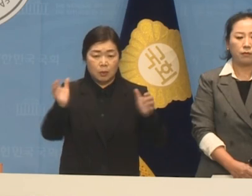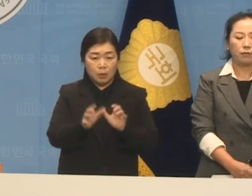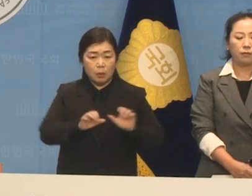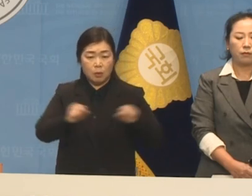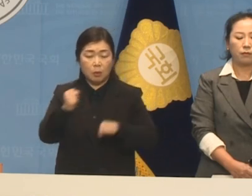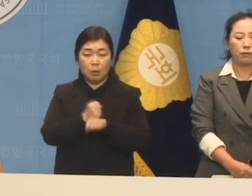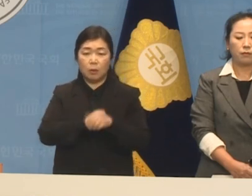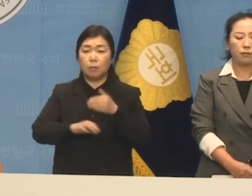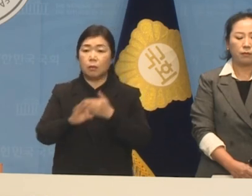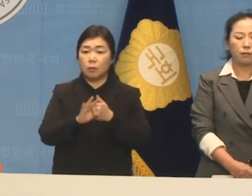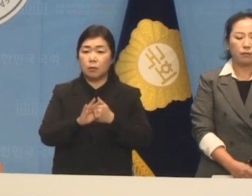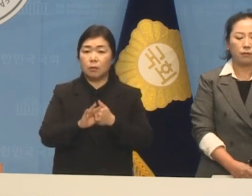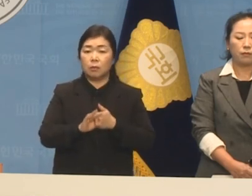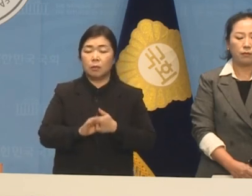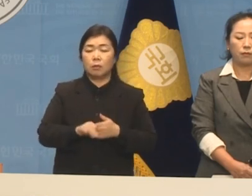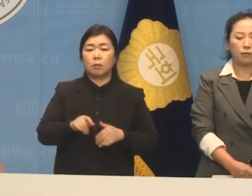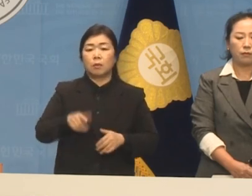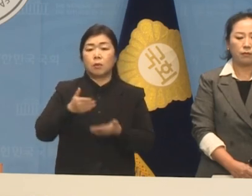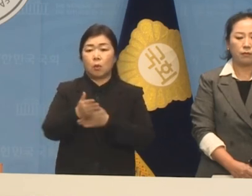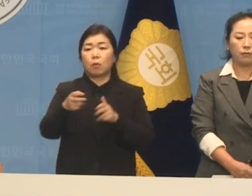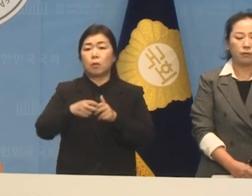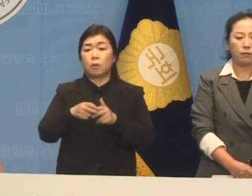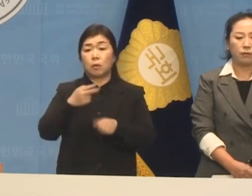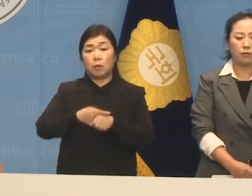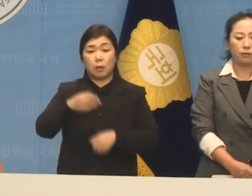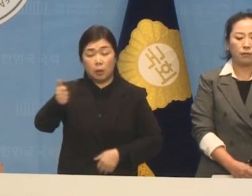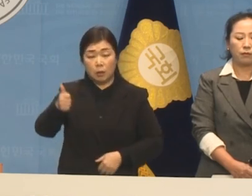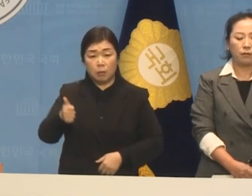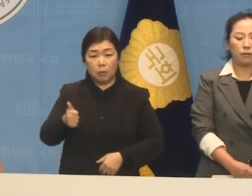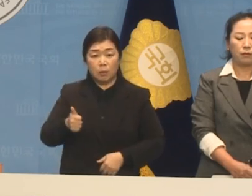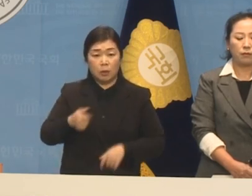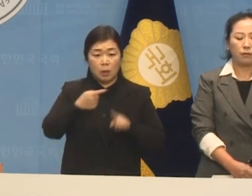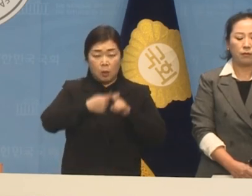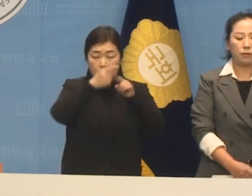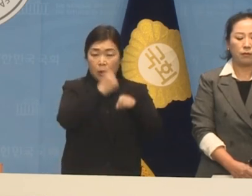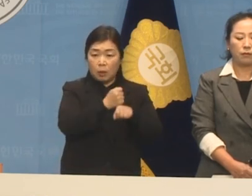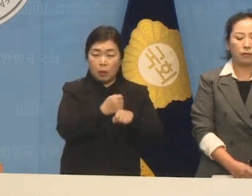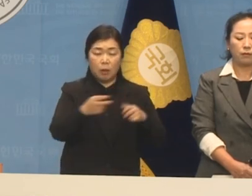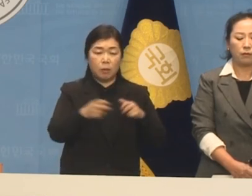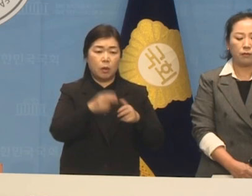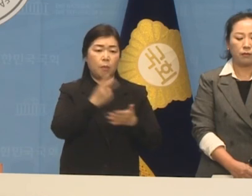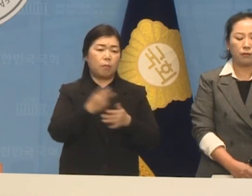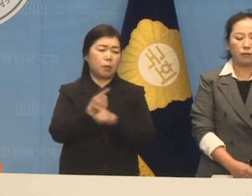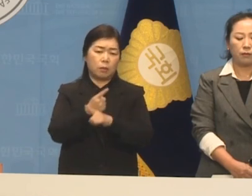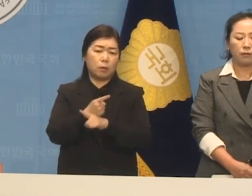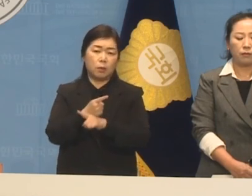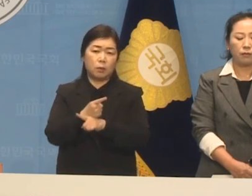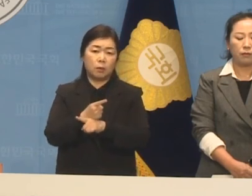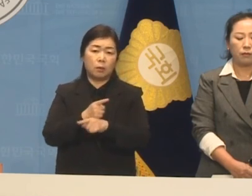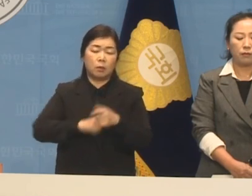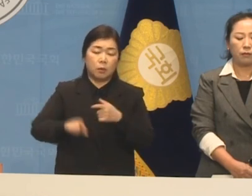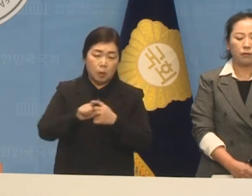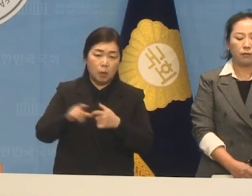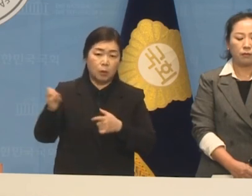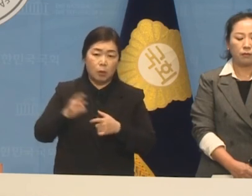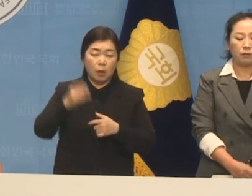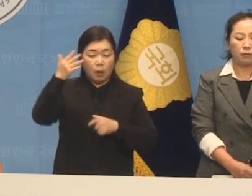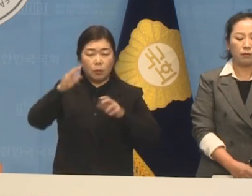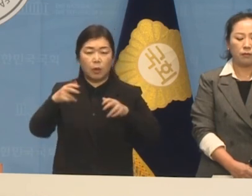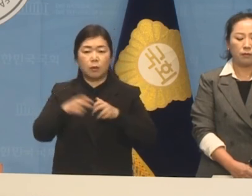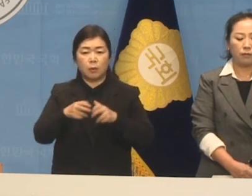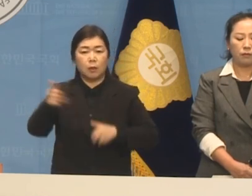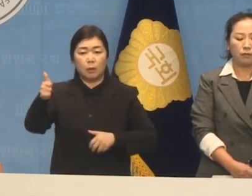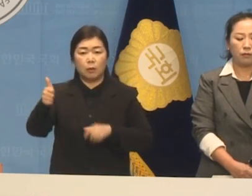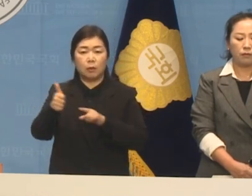행동을 한다면 전공의들이 하는 일을 간호사들이 할 수 있게 의료법을 수정하고 더 나아가 한국의